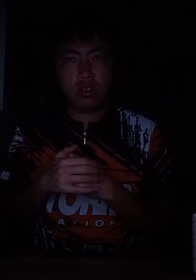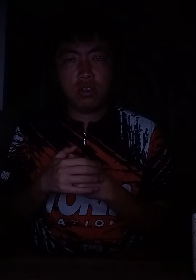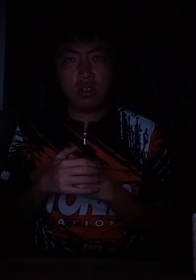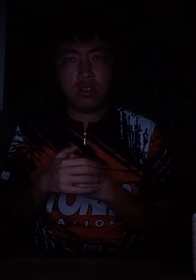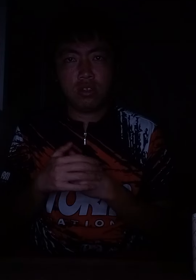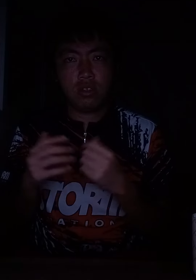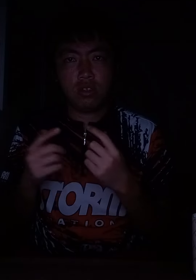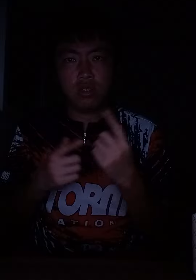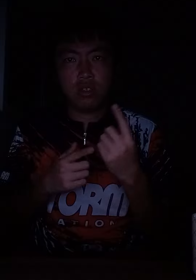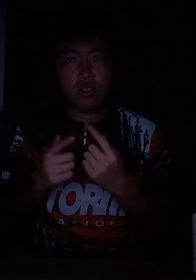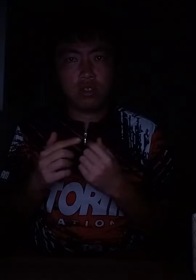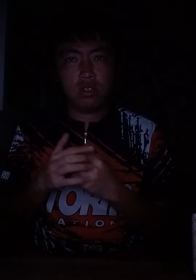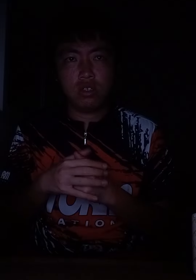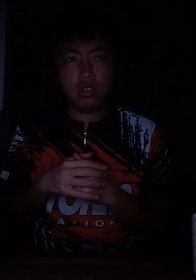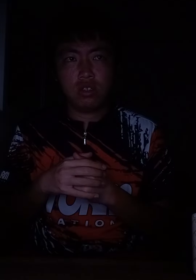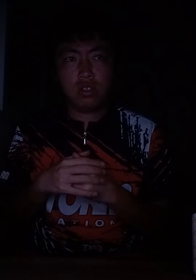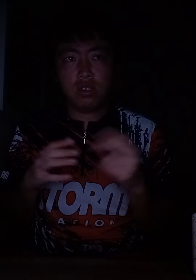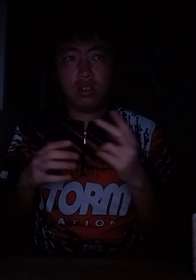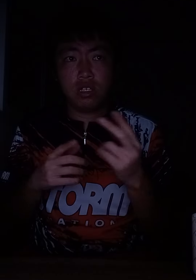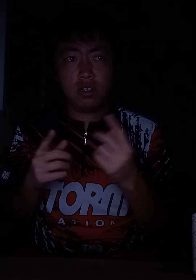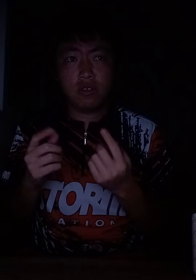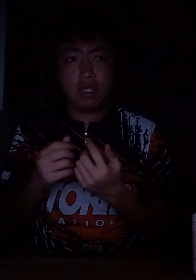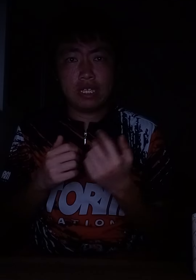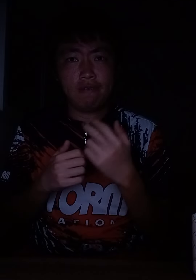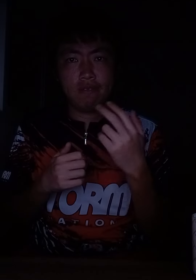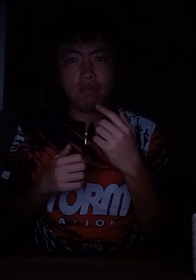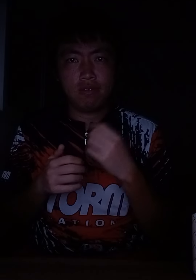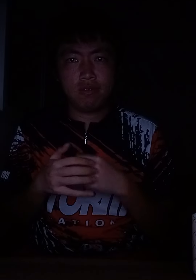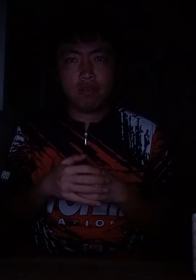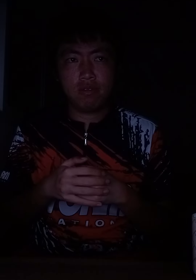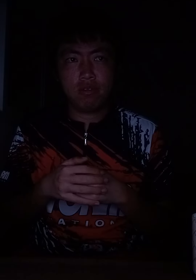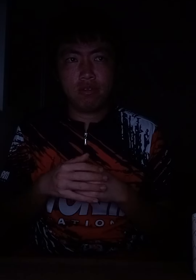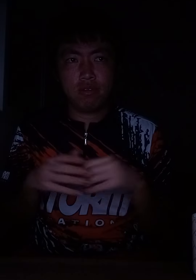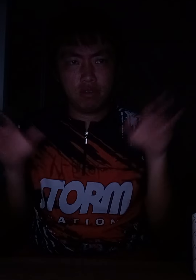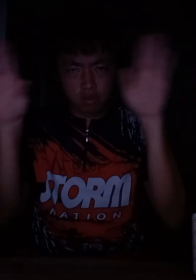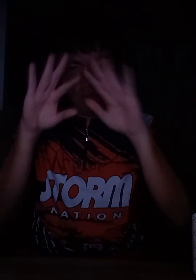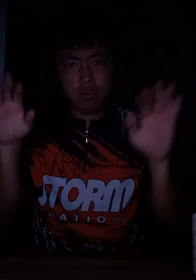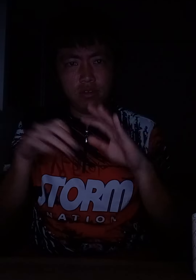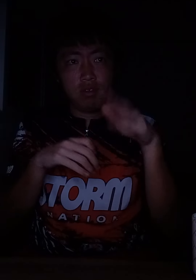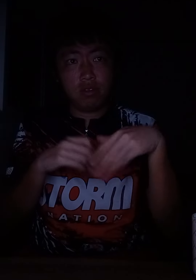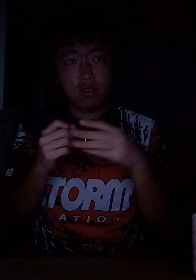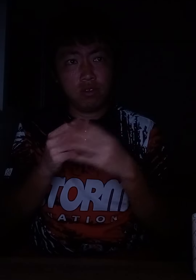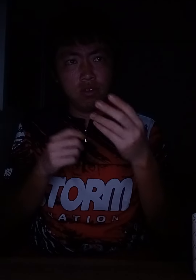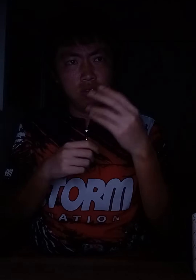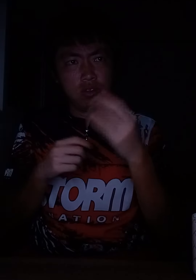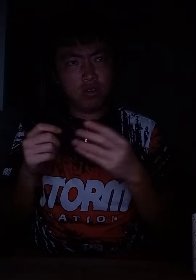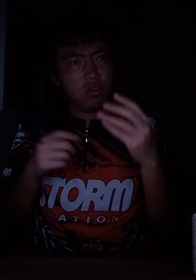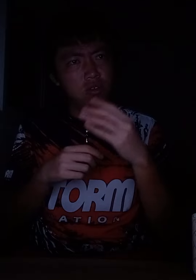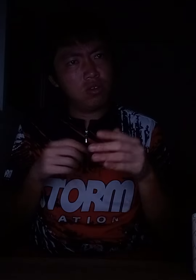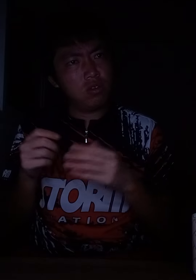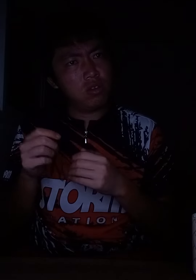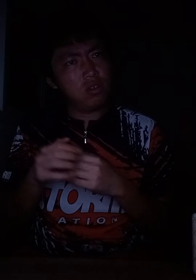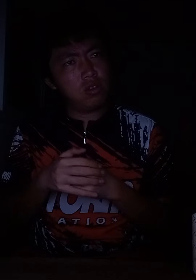상인들 말씀이 지금 하나 풍조가 생겼다고 합니다. 밤에 이제 그 불야성처럼 그런 손님들이 많이 오는데